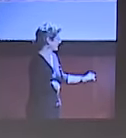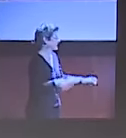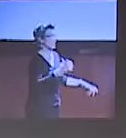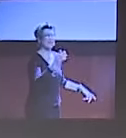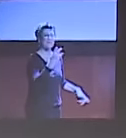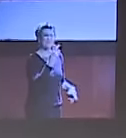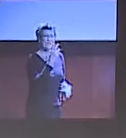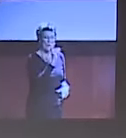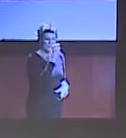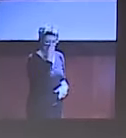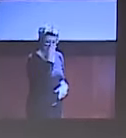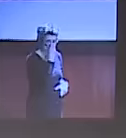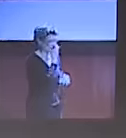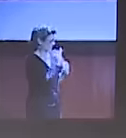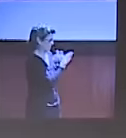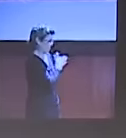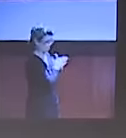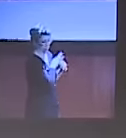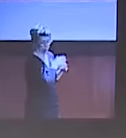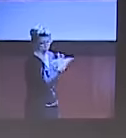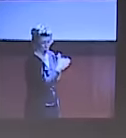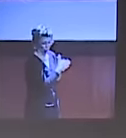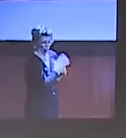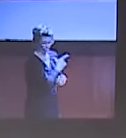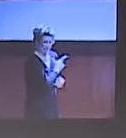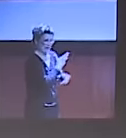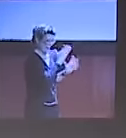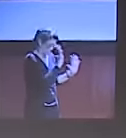Victor et moi, nous sommes très proches.